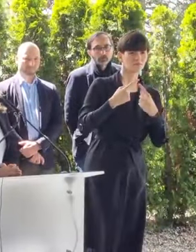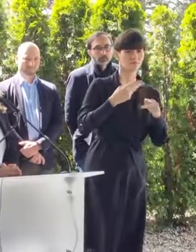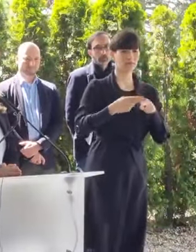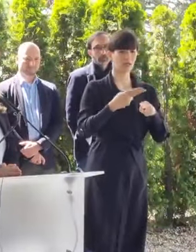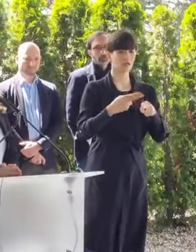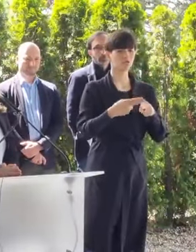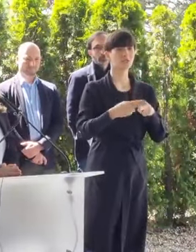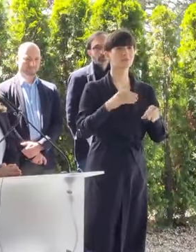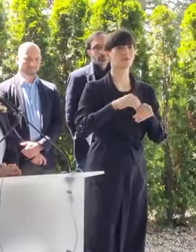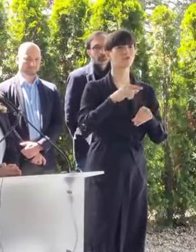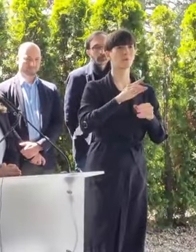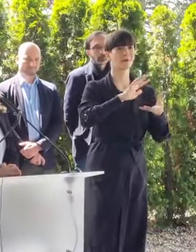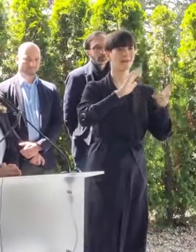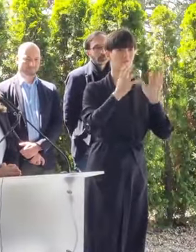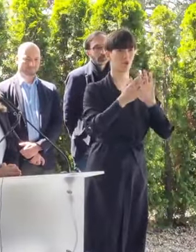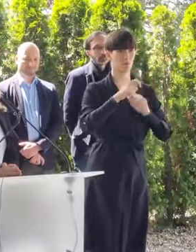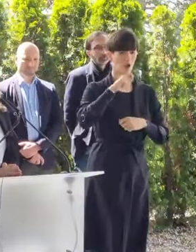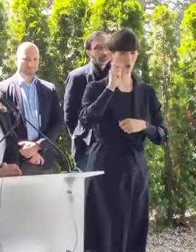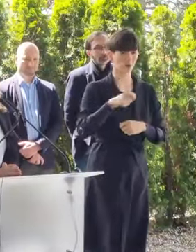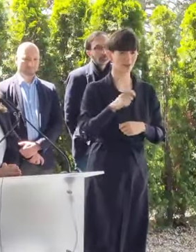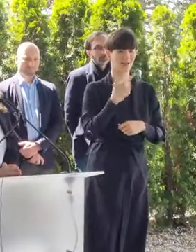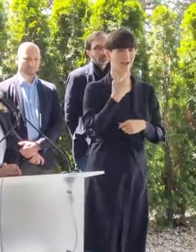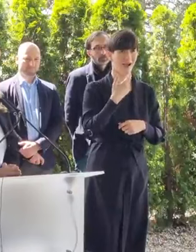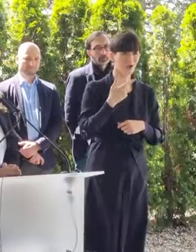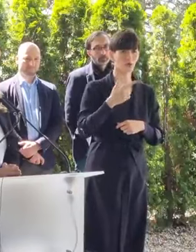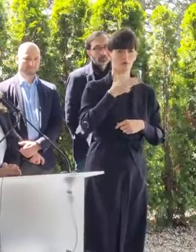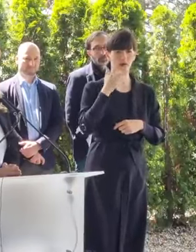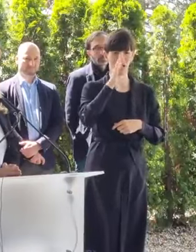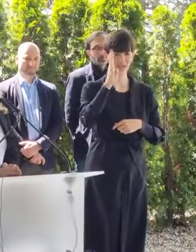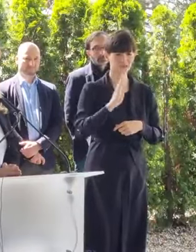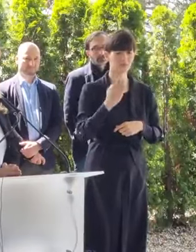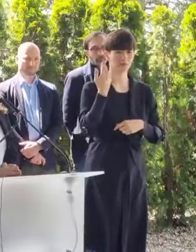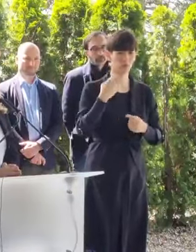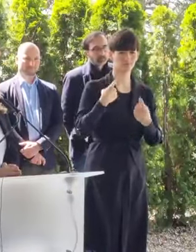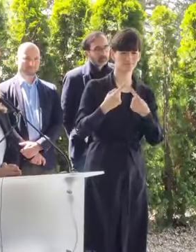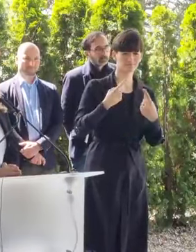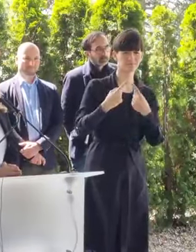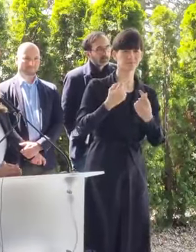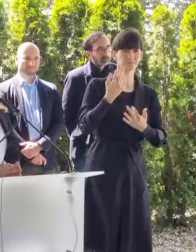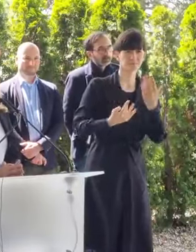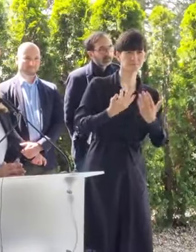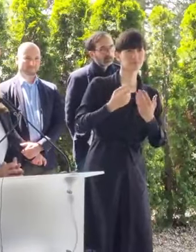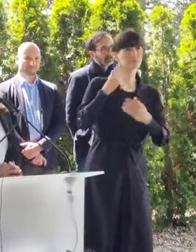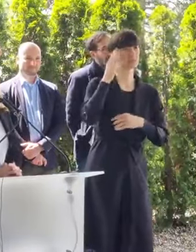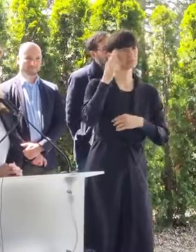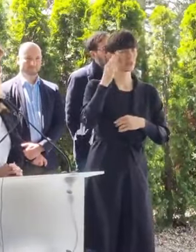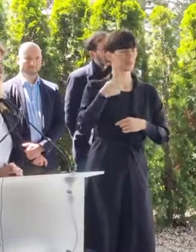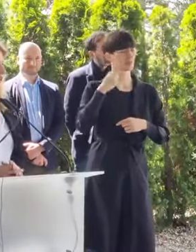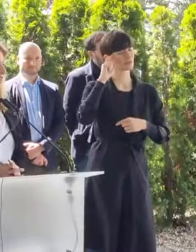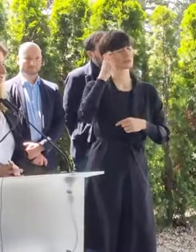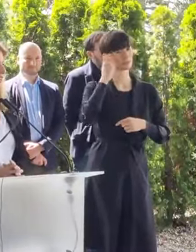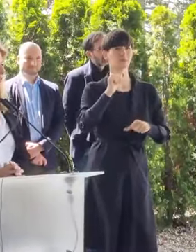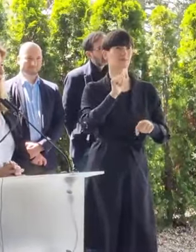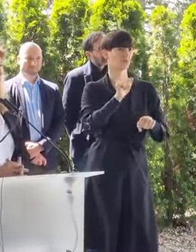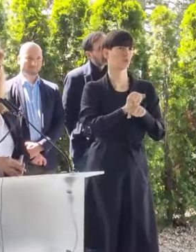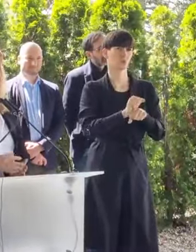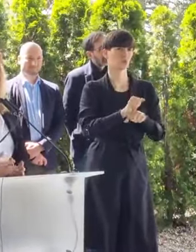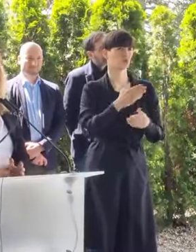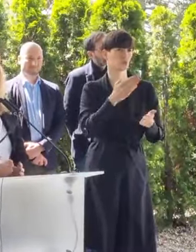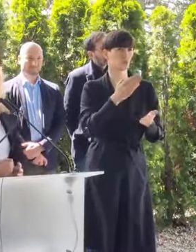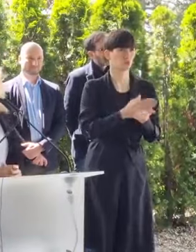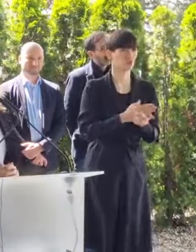pomáhalo Ukrajine s týmito reformnými snahami, takže si myslím, že naozaj tam môžeme zdieľať isté poučenia z krízového vývoja, z tých